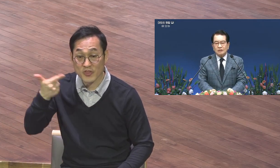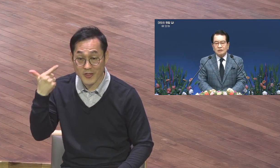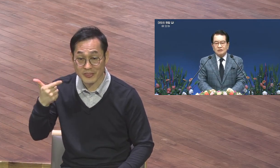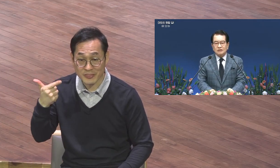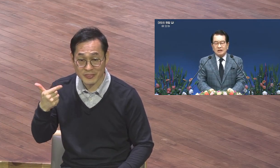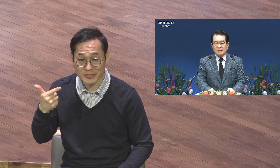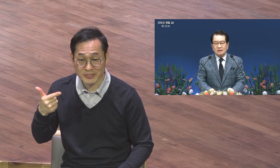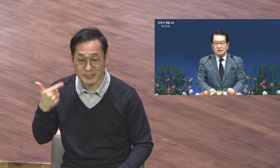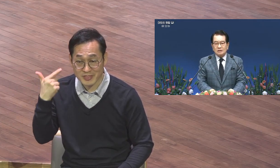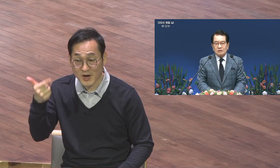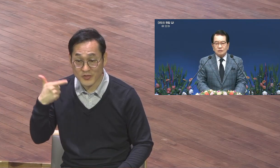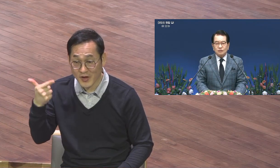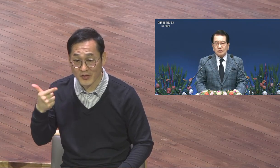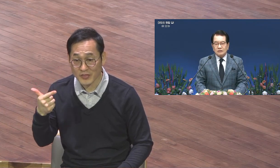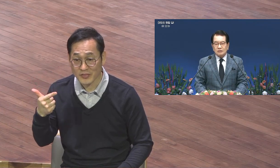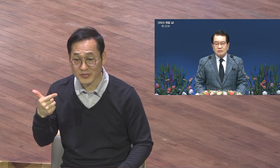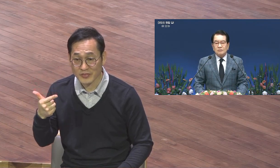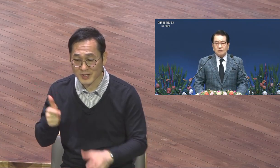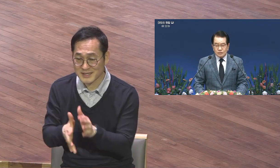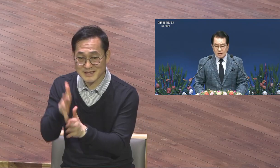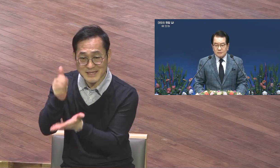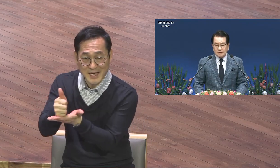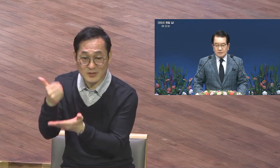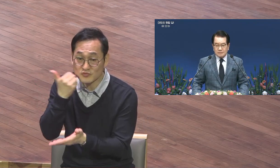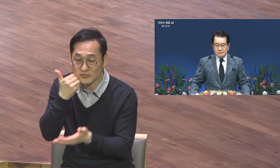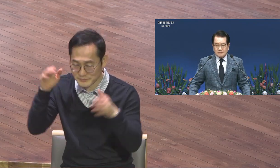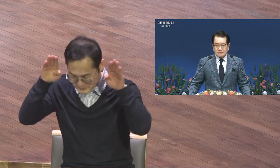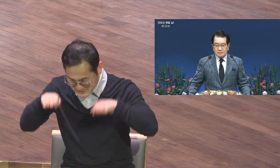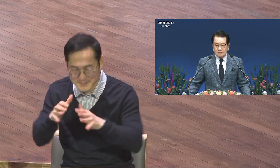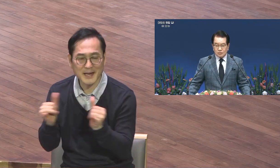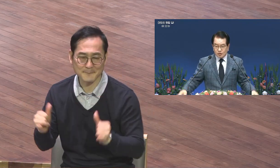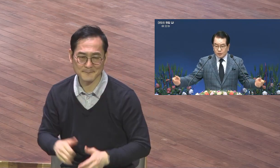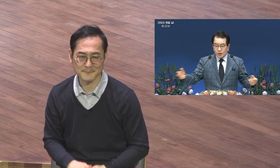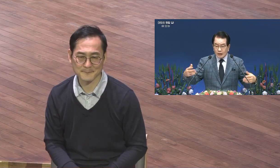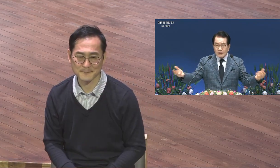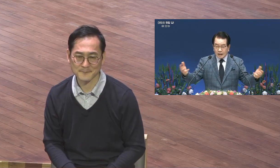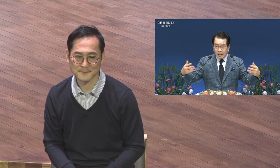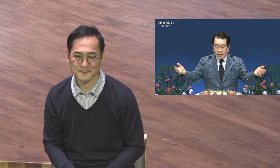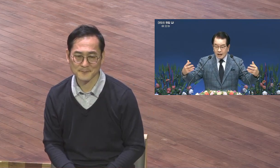수도잖아. 런던 시장이 누군지 아세요? 무슬림이.